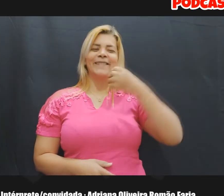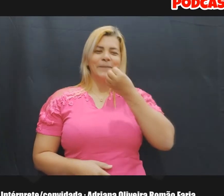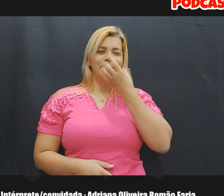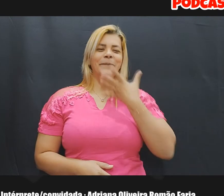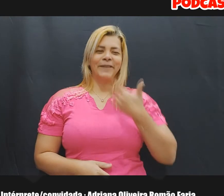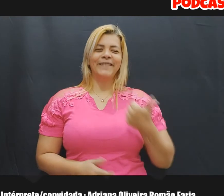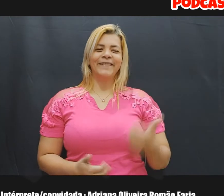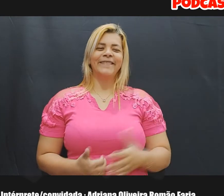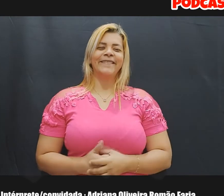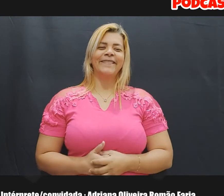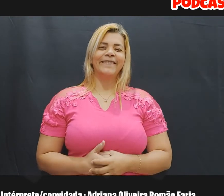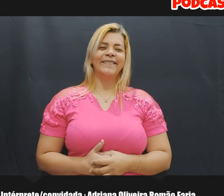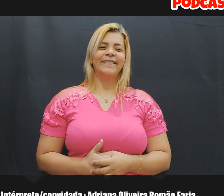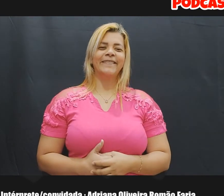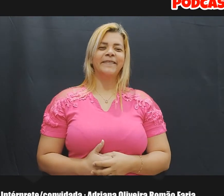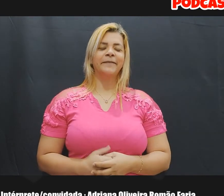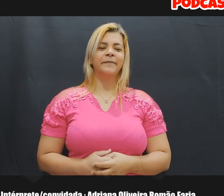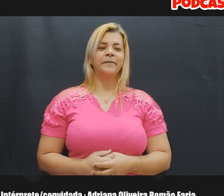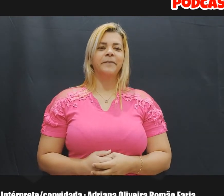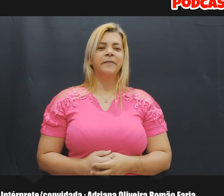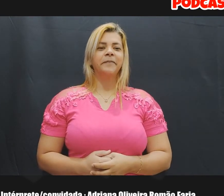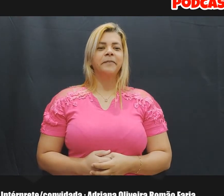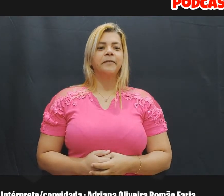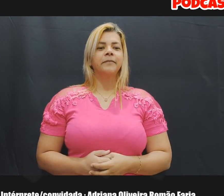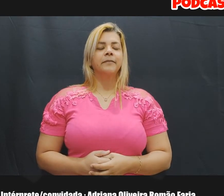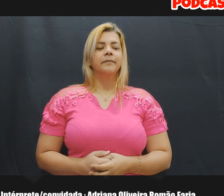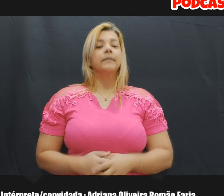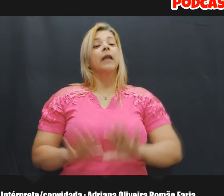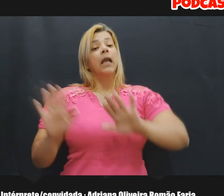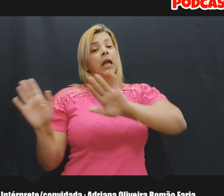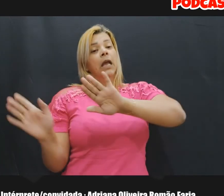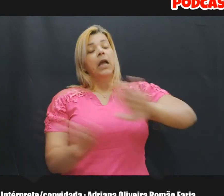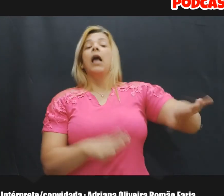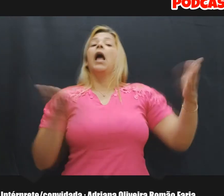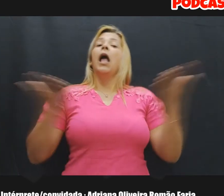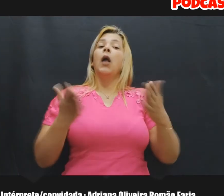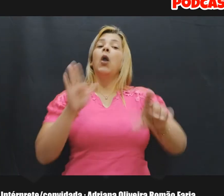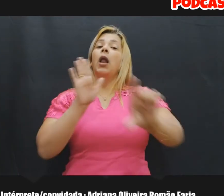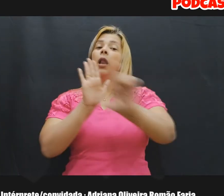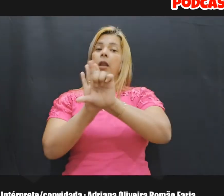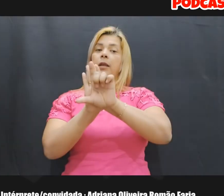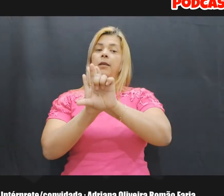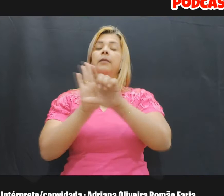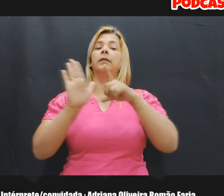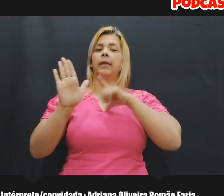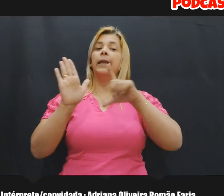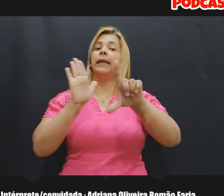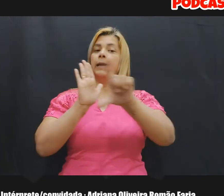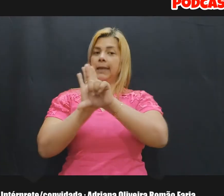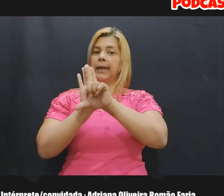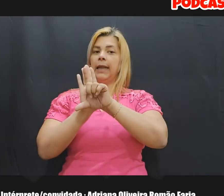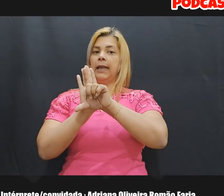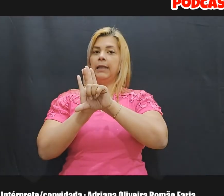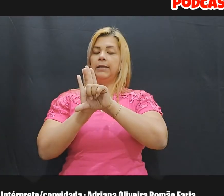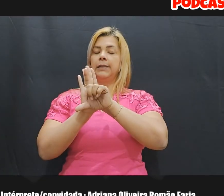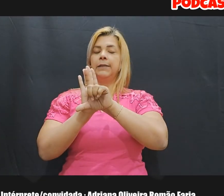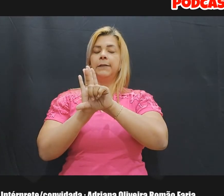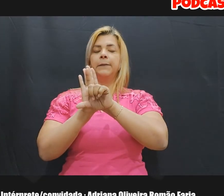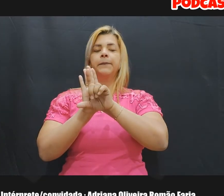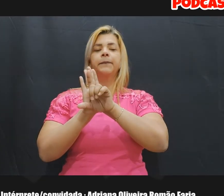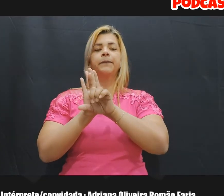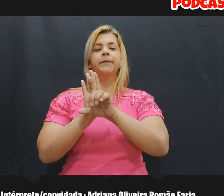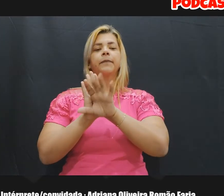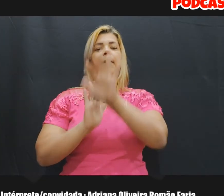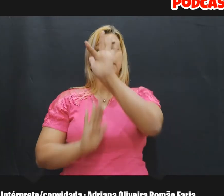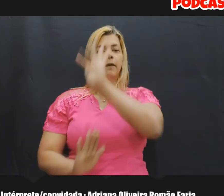bom. Professor, agora quero entrar no termo da legislação. Nós temos algumas leis federais sobre acessibilidade,